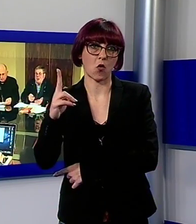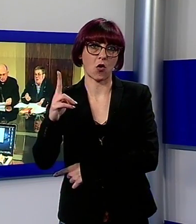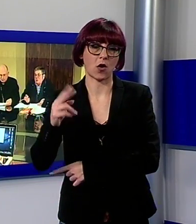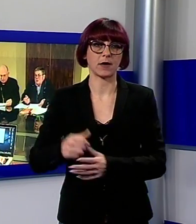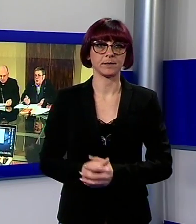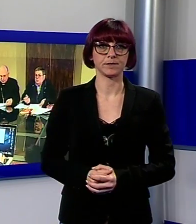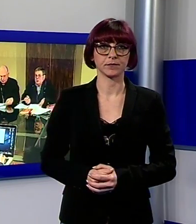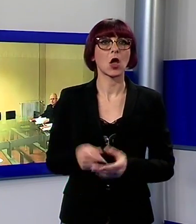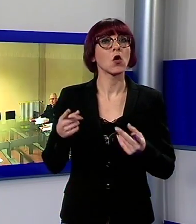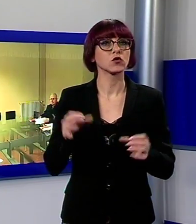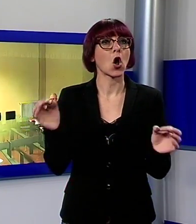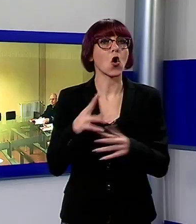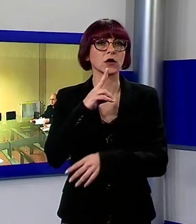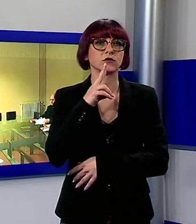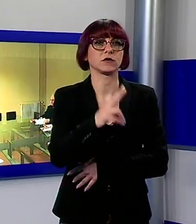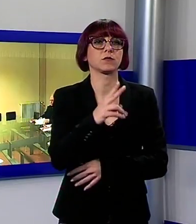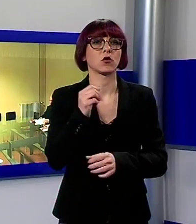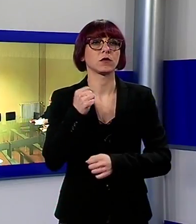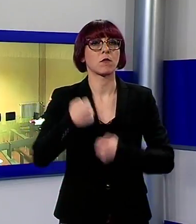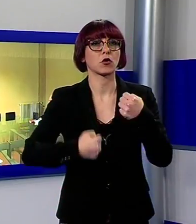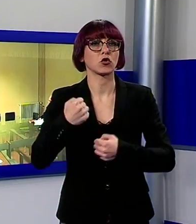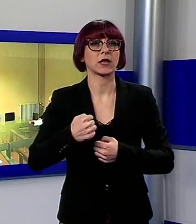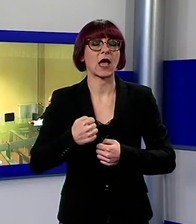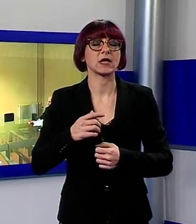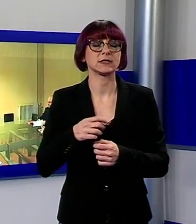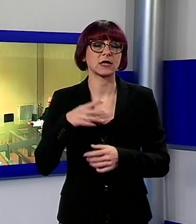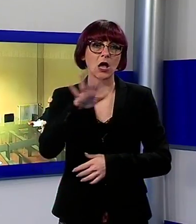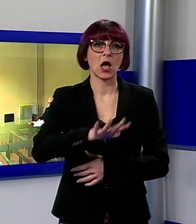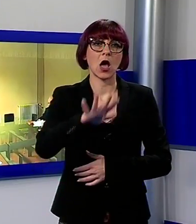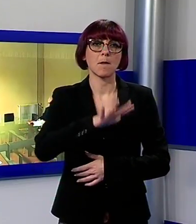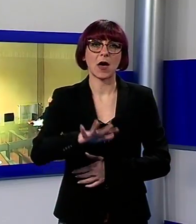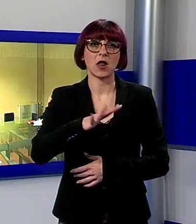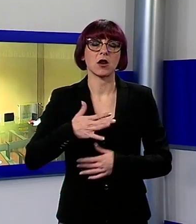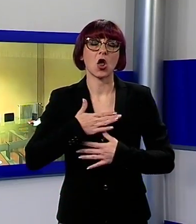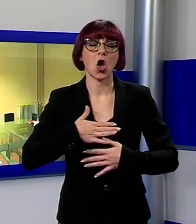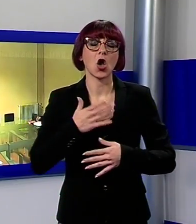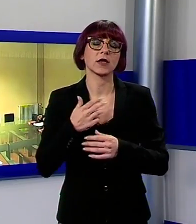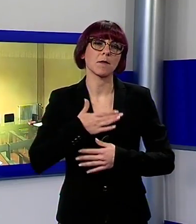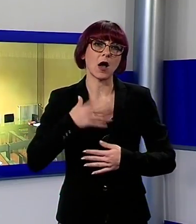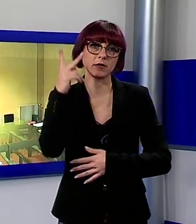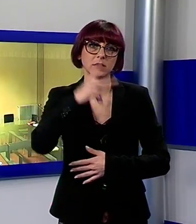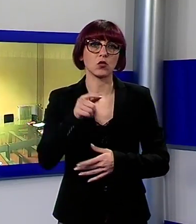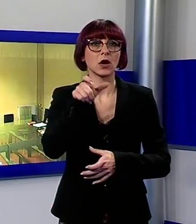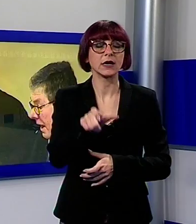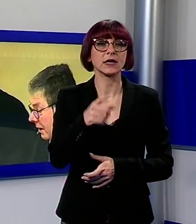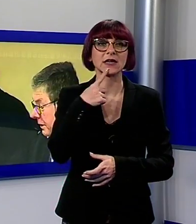alle proteste che hanno interessato la parrocchia di Bagni di Lucca, dove un gruppo anonimo di fedeli ha criticato con dei cartelli affissi alle porte delle